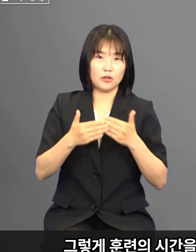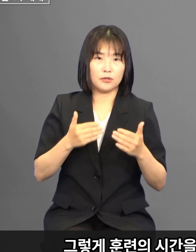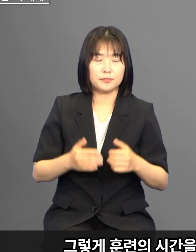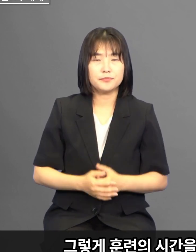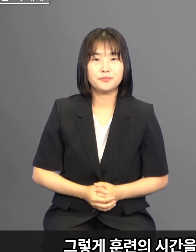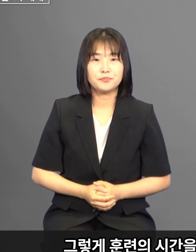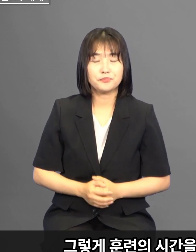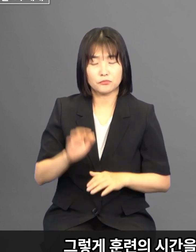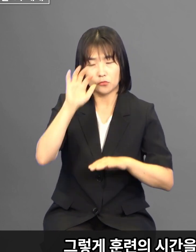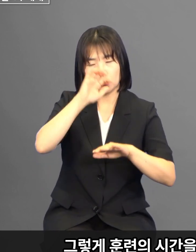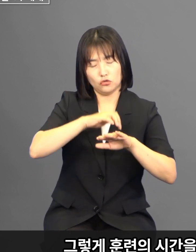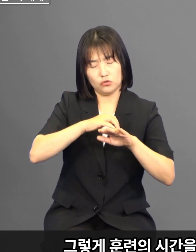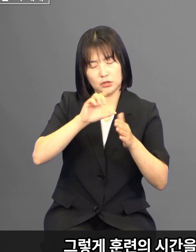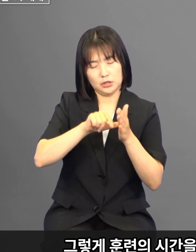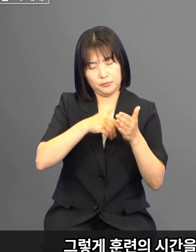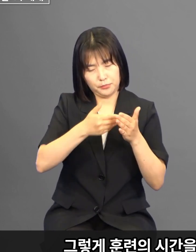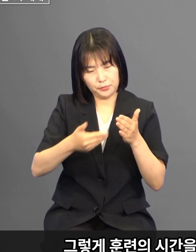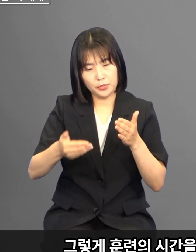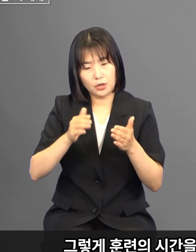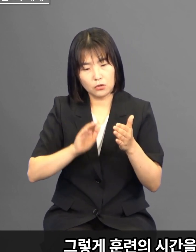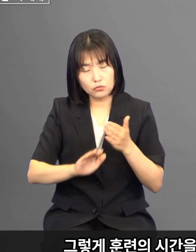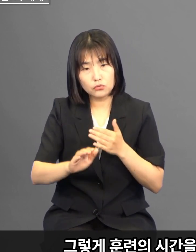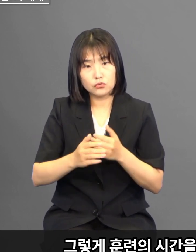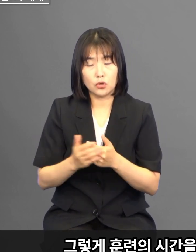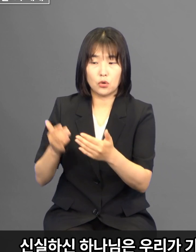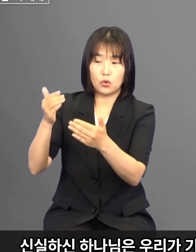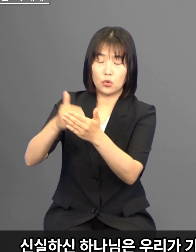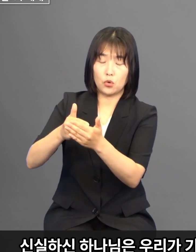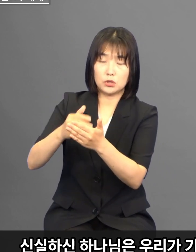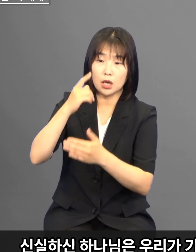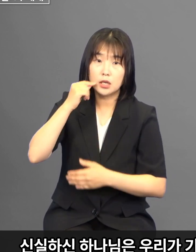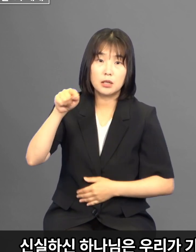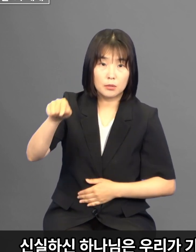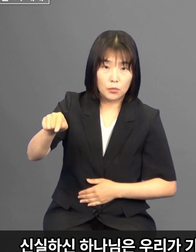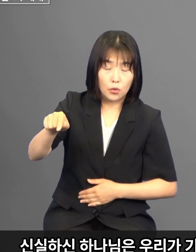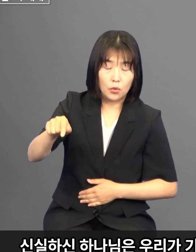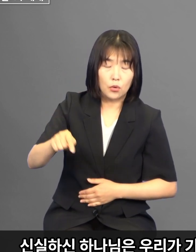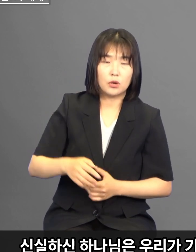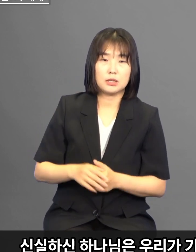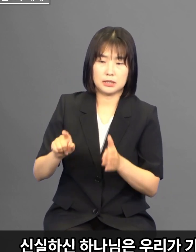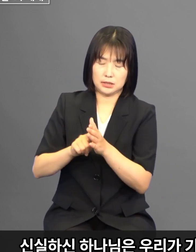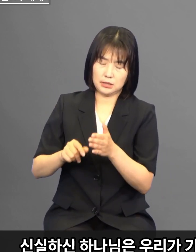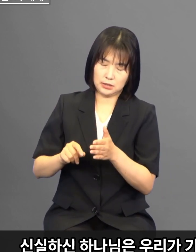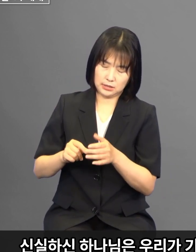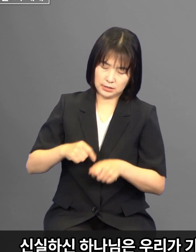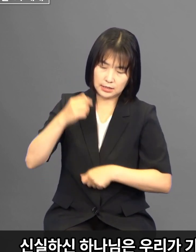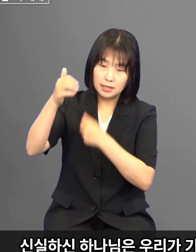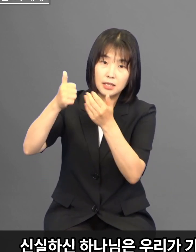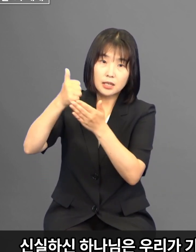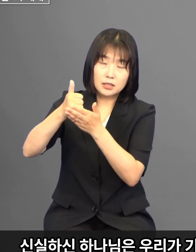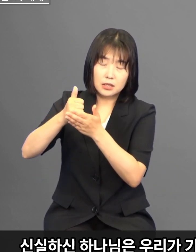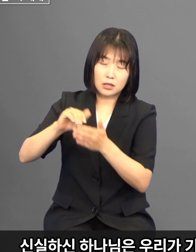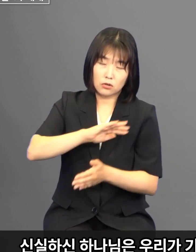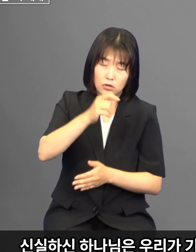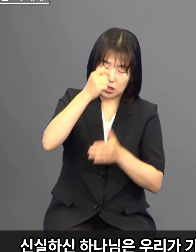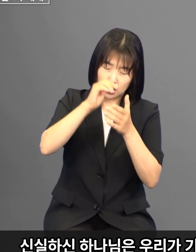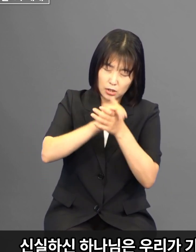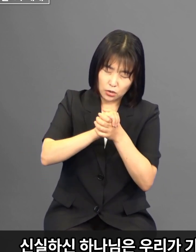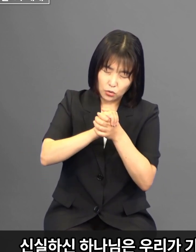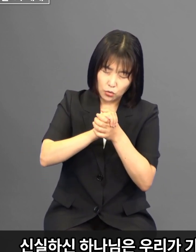그렇게 훈련의 시간을 지나 도착한 선교지 일본 땅에서 신실하신 하나님은 우리가 기도했던 모든 것들을 다 보게